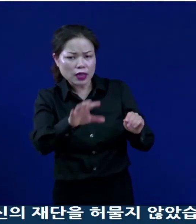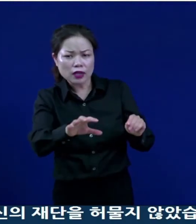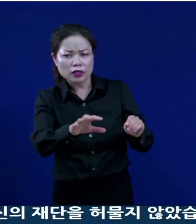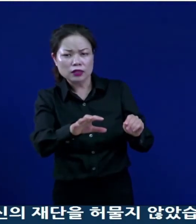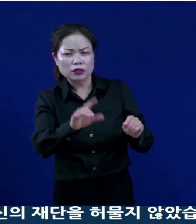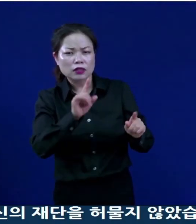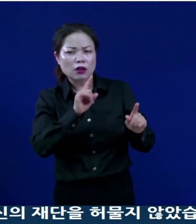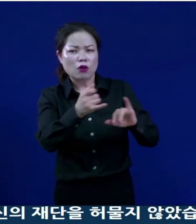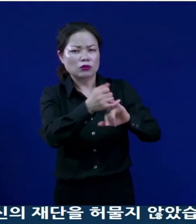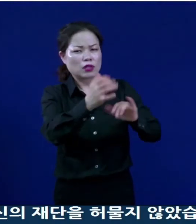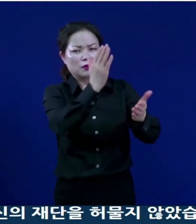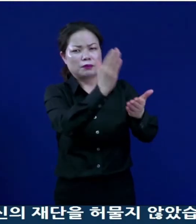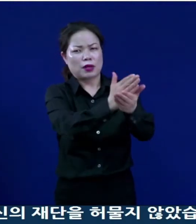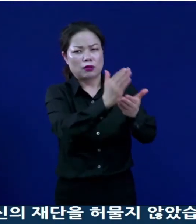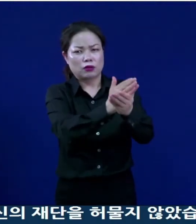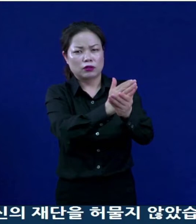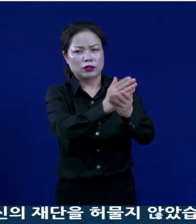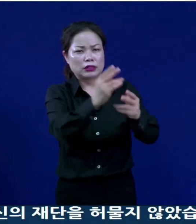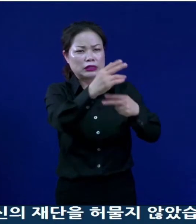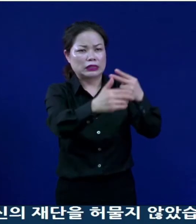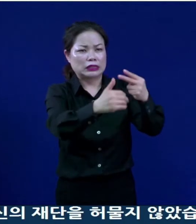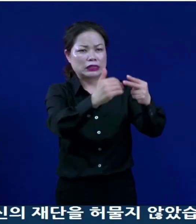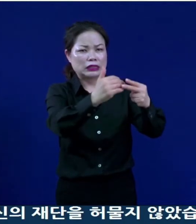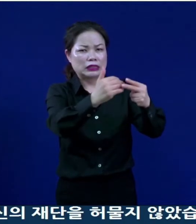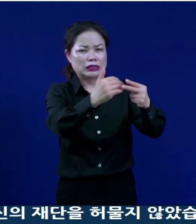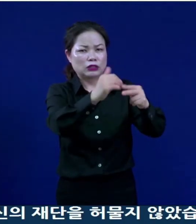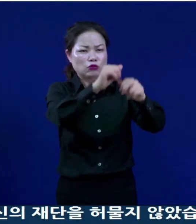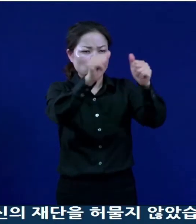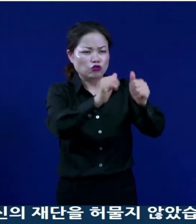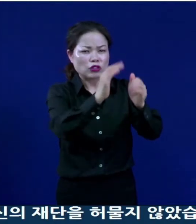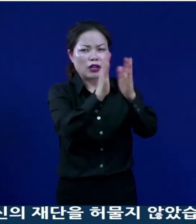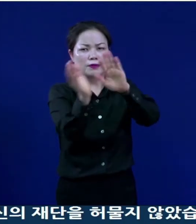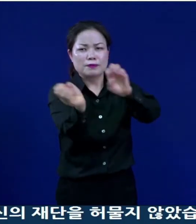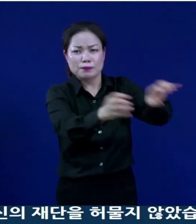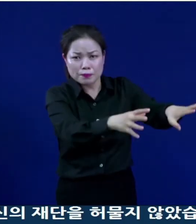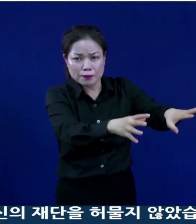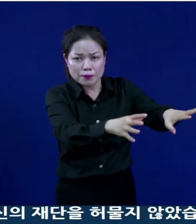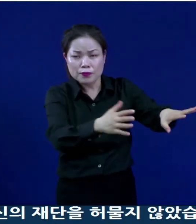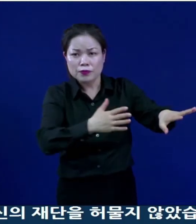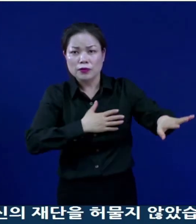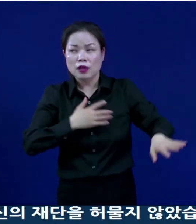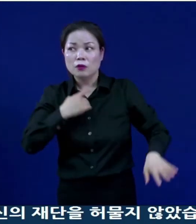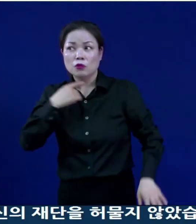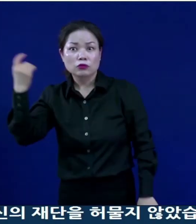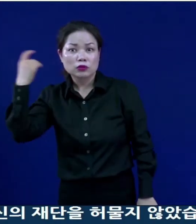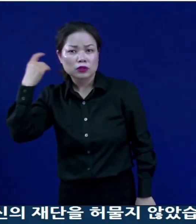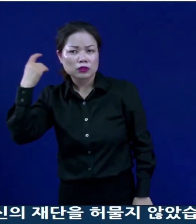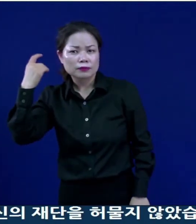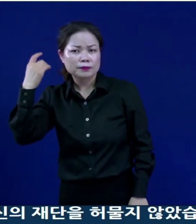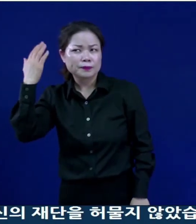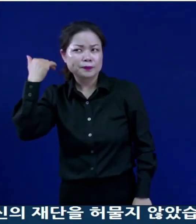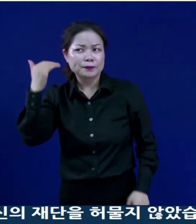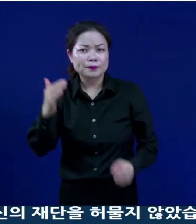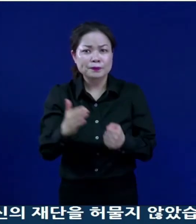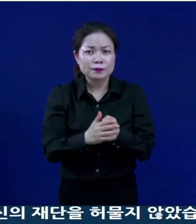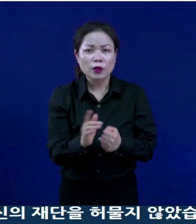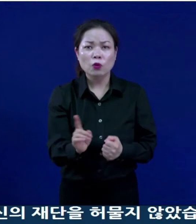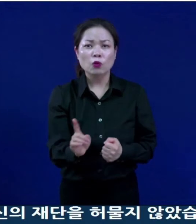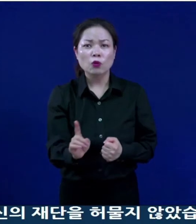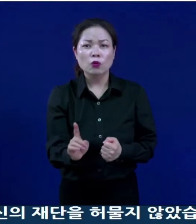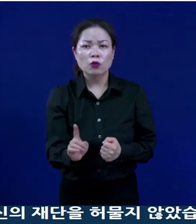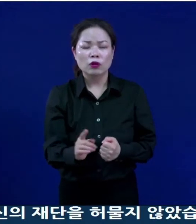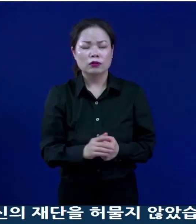언약을 맺지 말며 그들의 제단들을 헐라 하였거늘 너희가 내 목소리를 듣지 아니하였으니